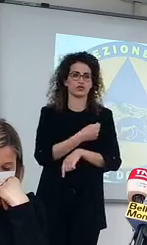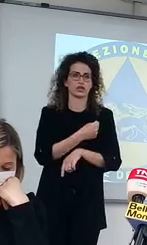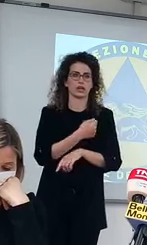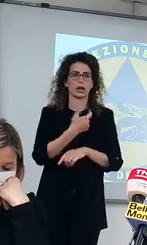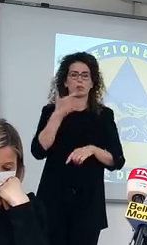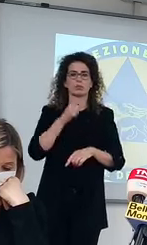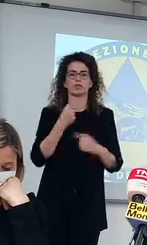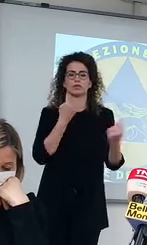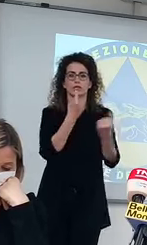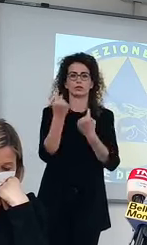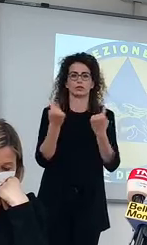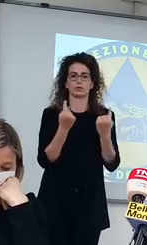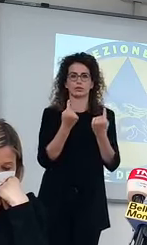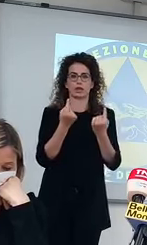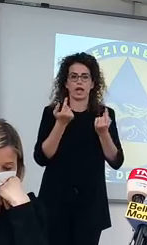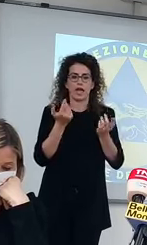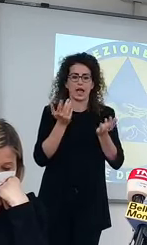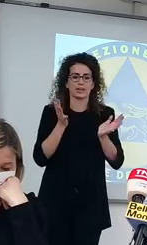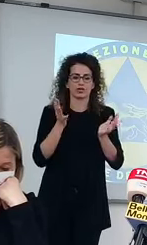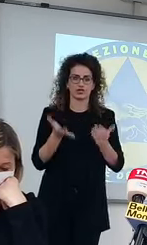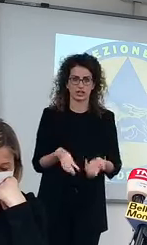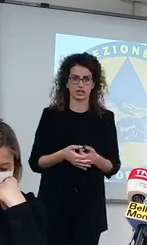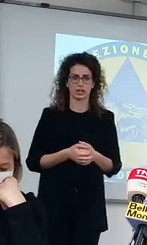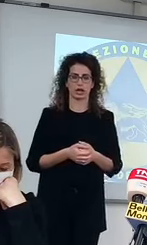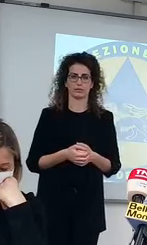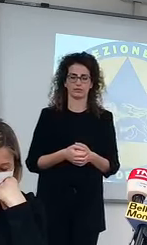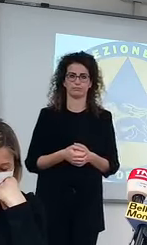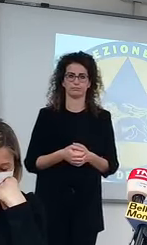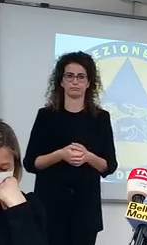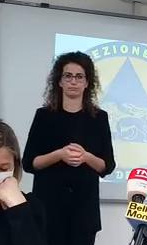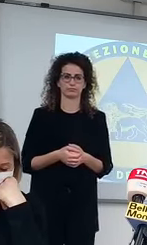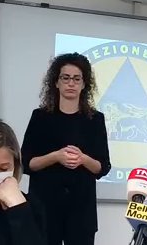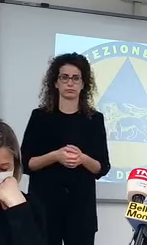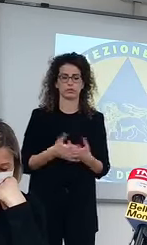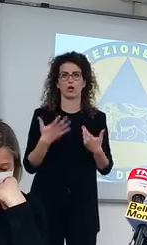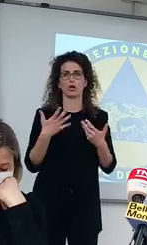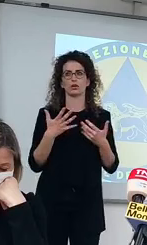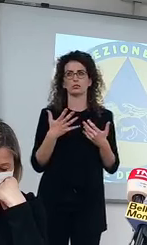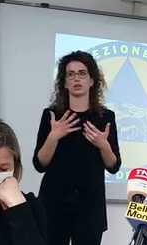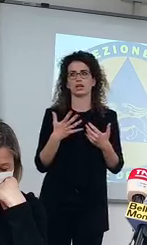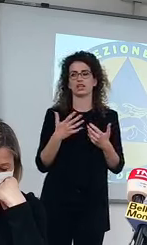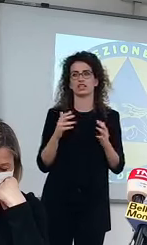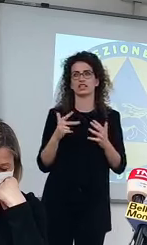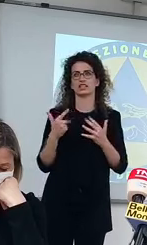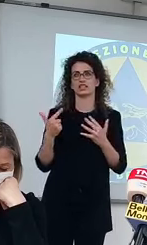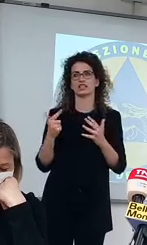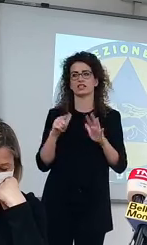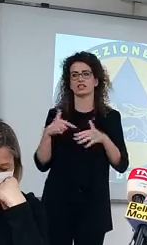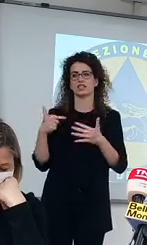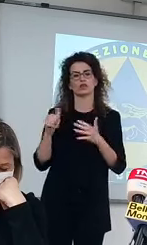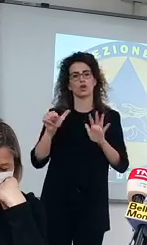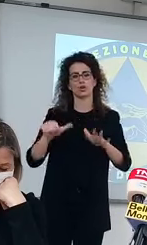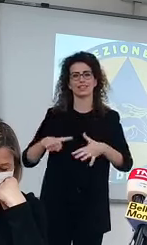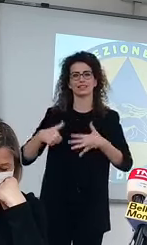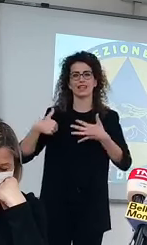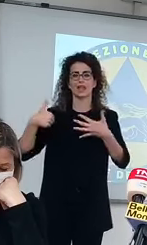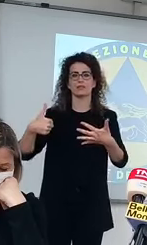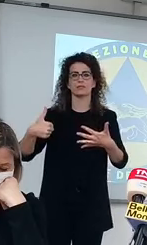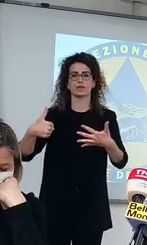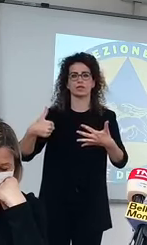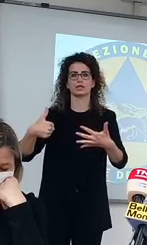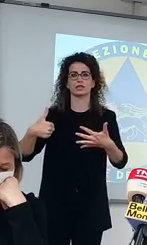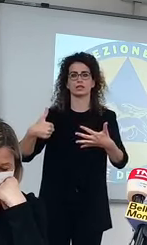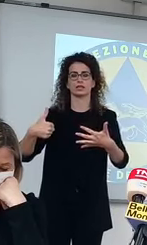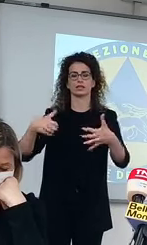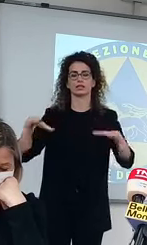dire, l'autorizzazione in via emergenziale. Sono 7 mesi, anzi sono neanche 6 mesi di somministrazione, abbiamo iniziato